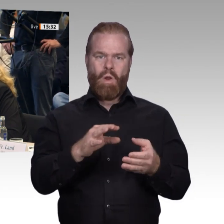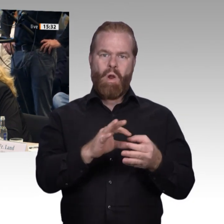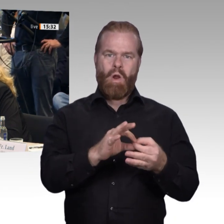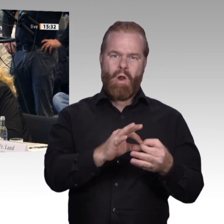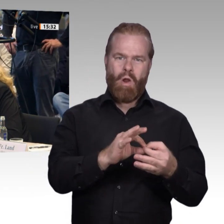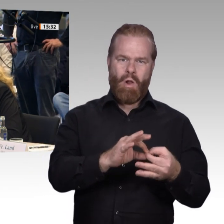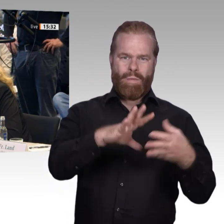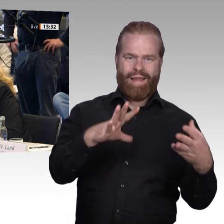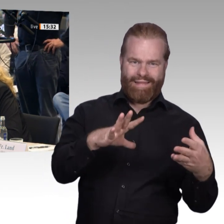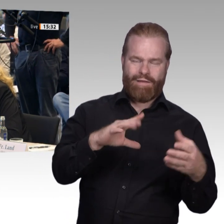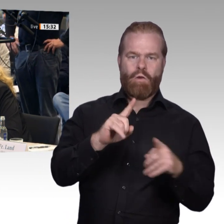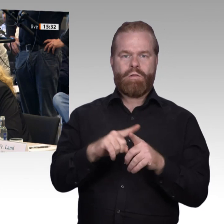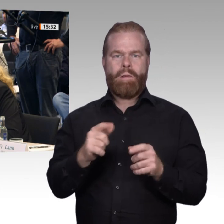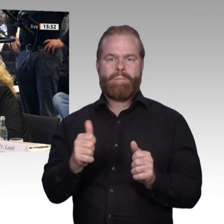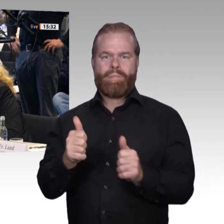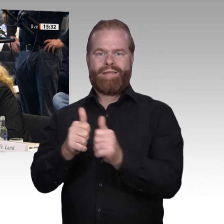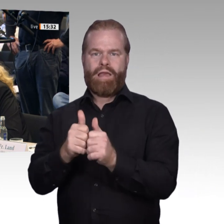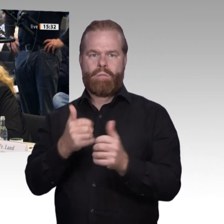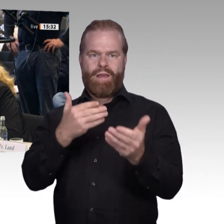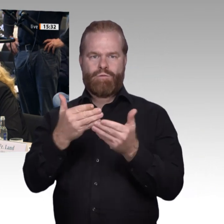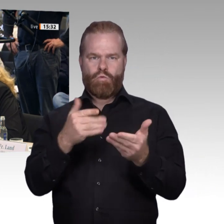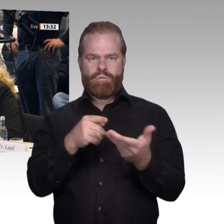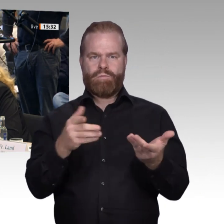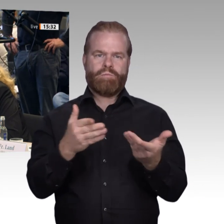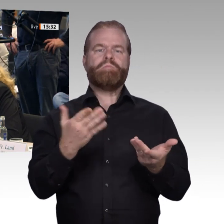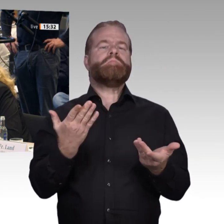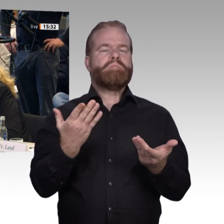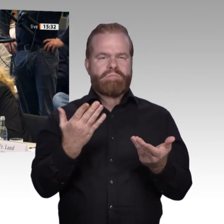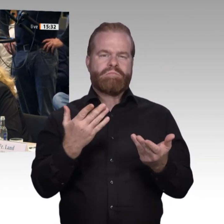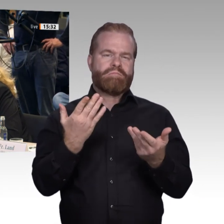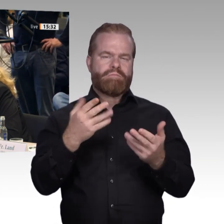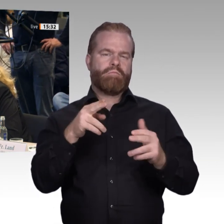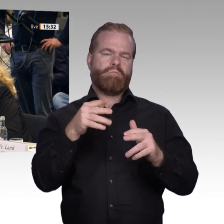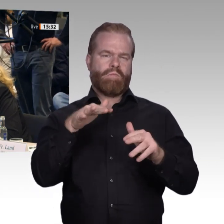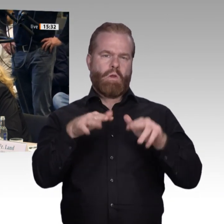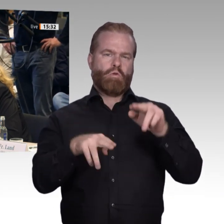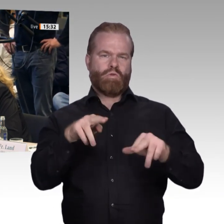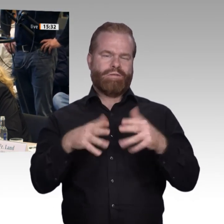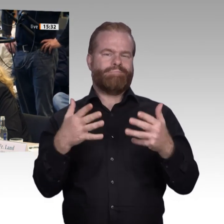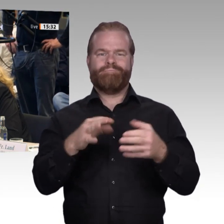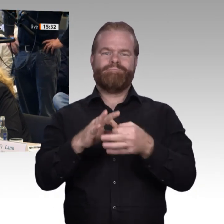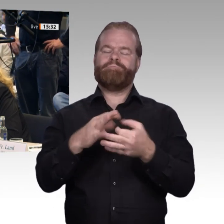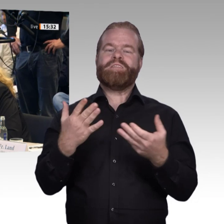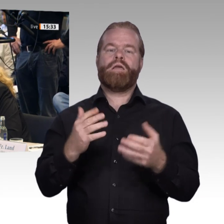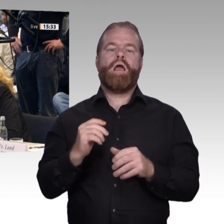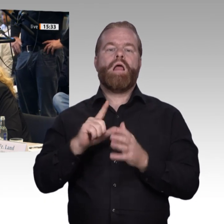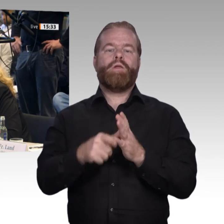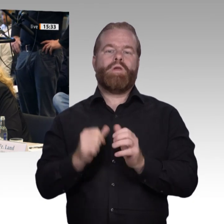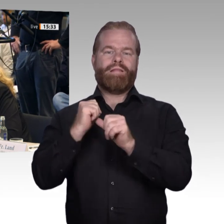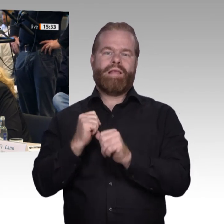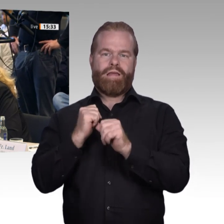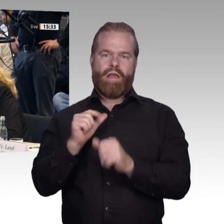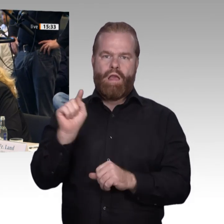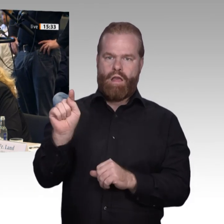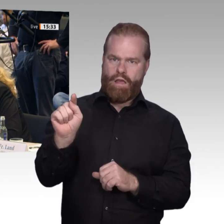sie ein Alleinstellungsmerkmal in dem Beratungsgeschehen, was sich insbesondere auch in der Unterstützung von Peer-Beratung